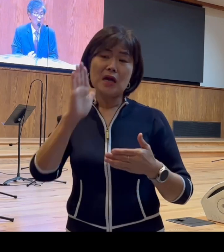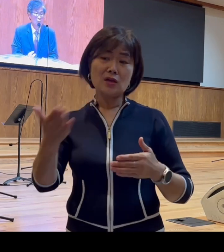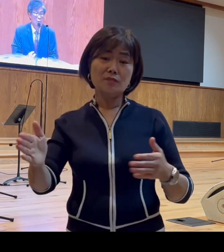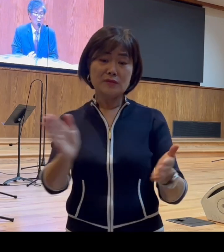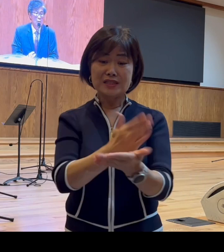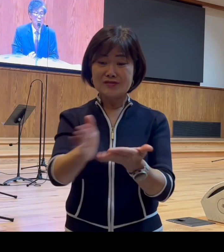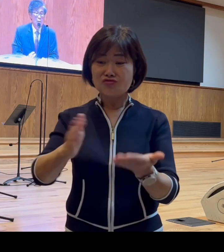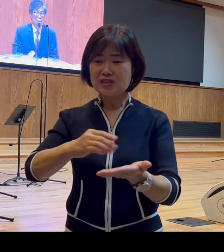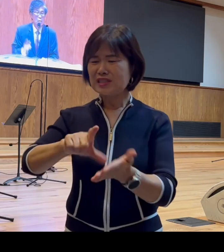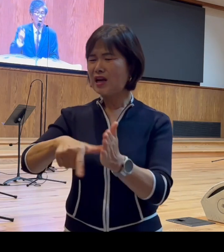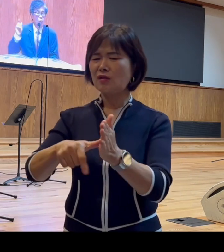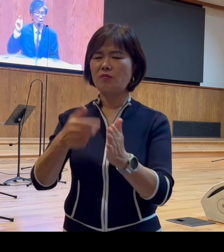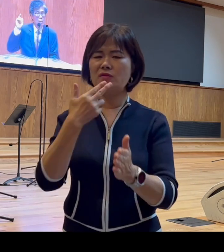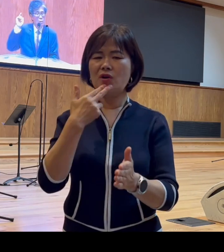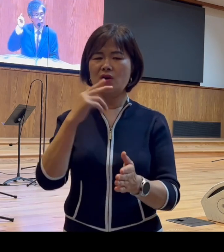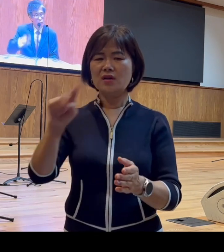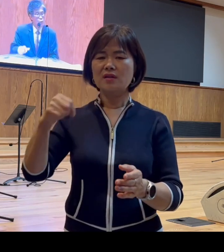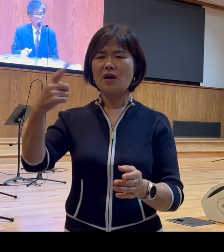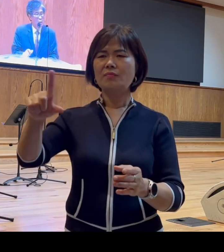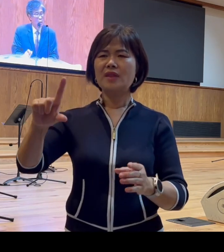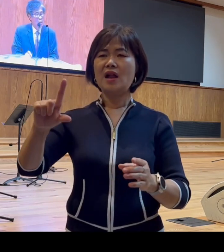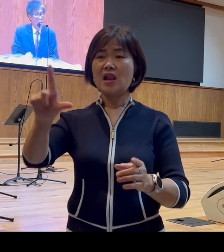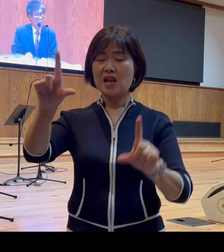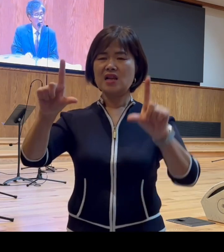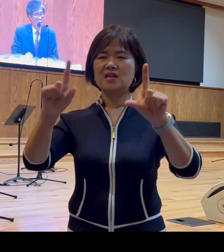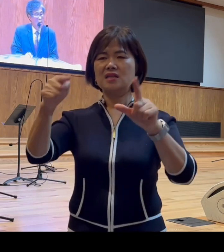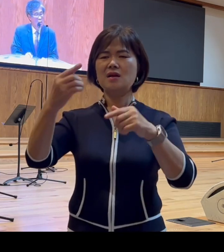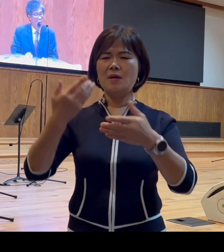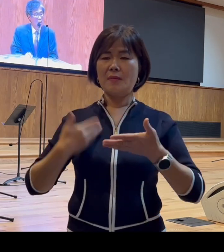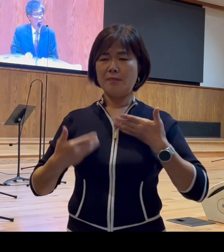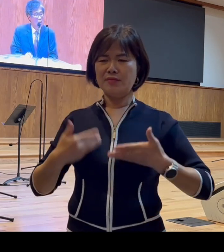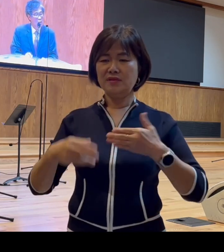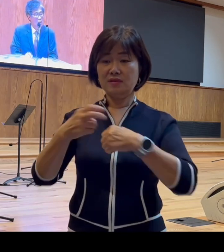없었다. 그 다음날 그 바쁜 의사가